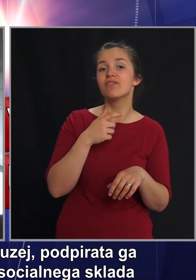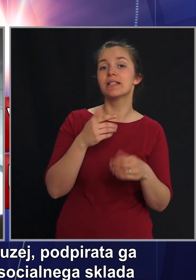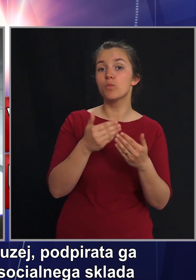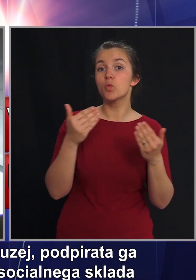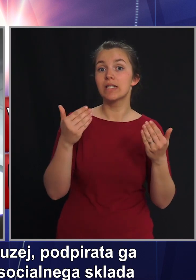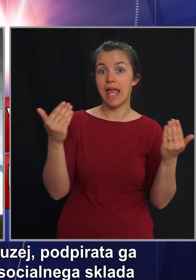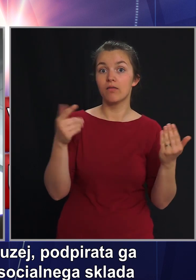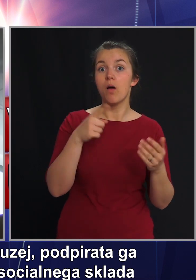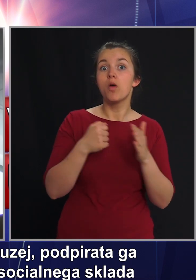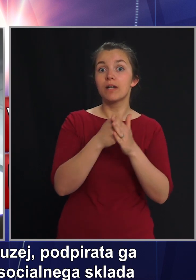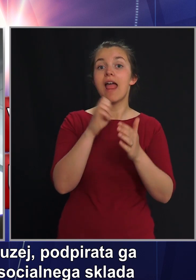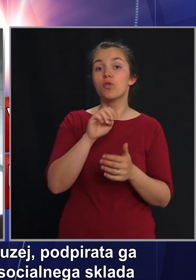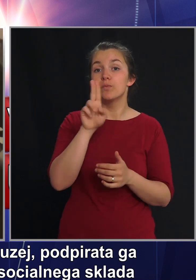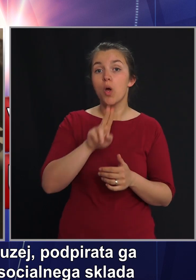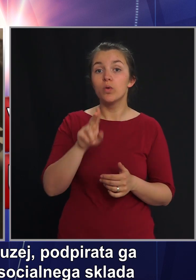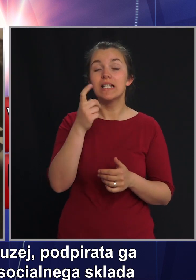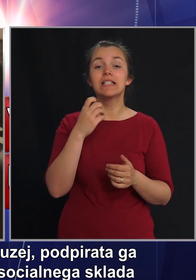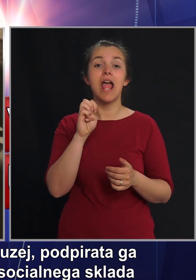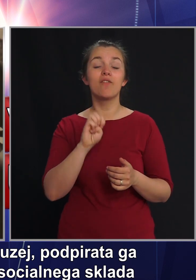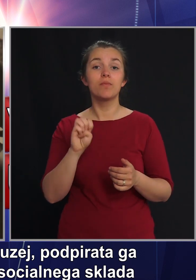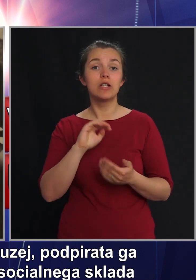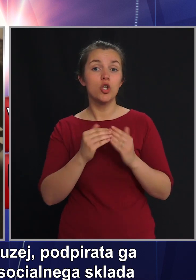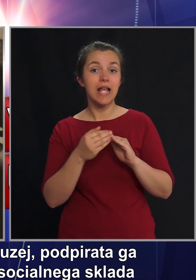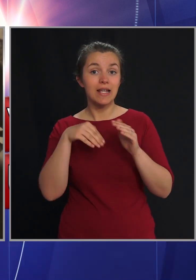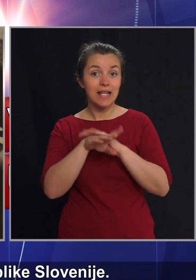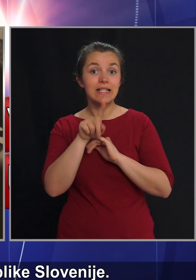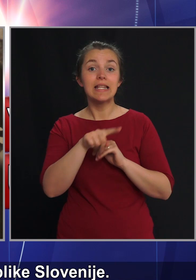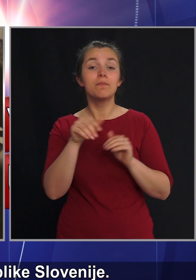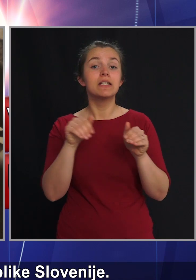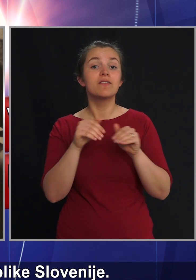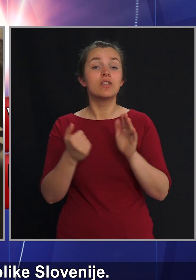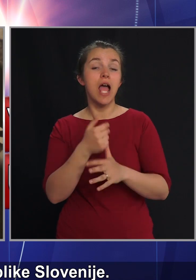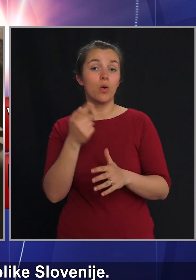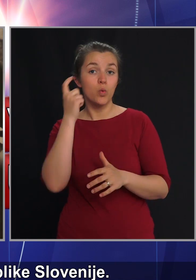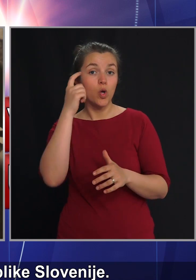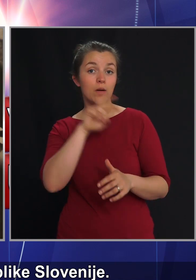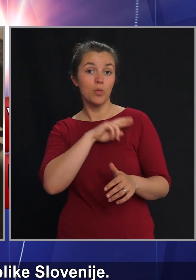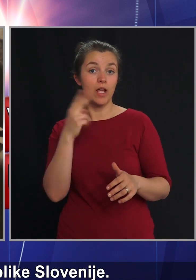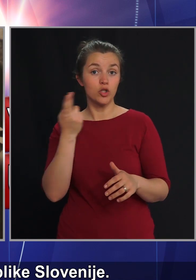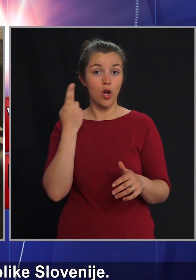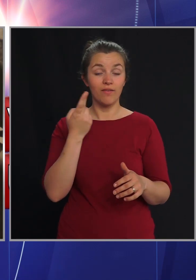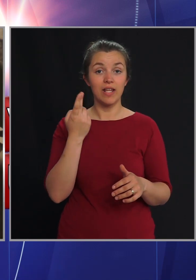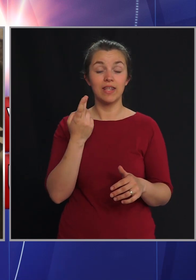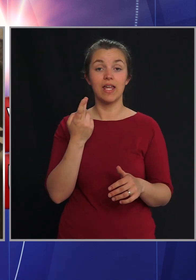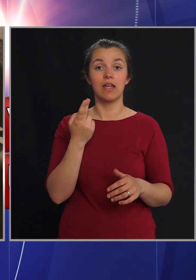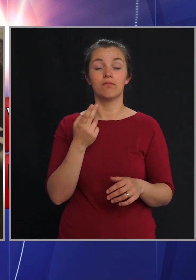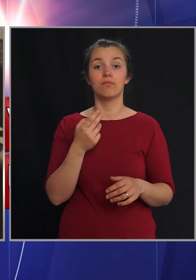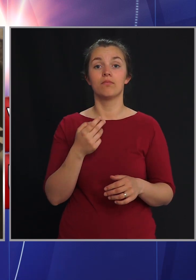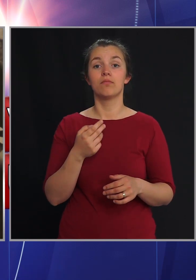muzej, podpirata ga pa Evropska unija iz Evropskega socialnega sklada in Ministrstvo za kulturo Republike Slovenije.